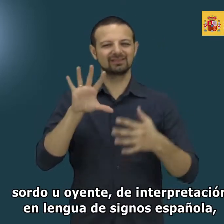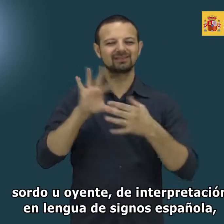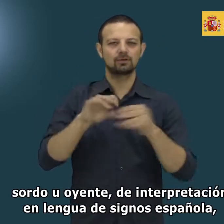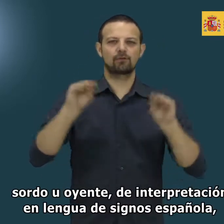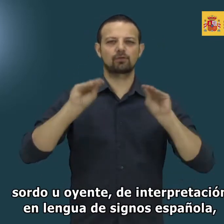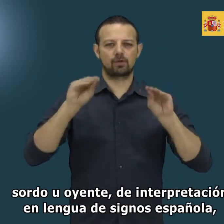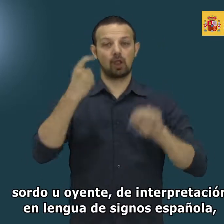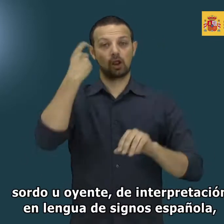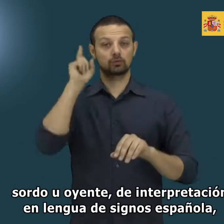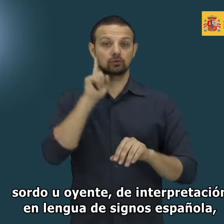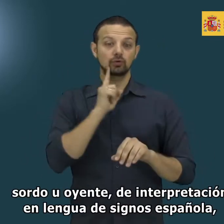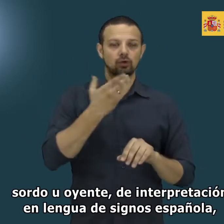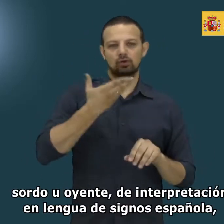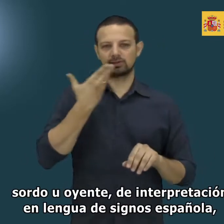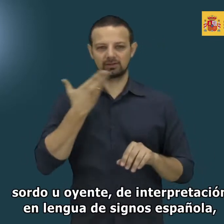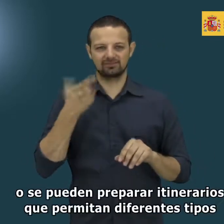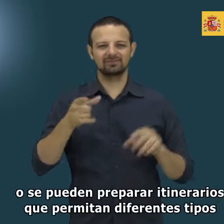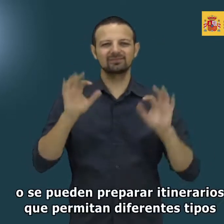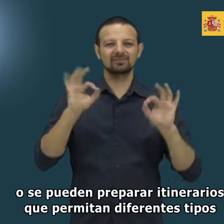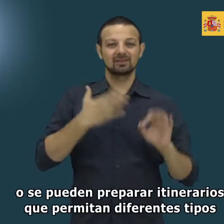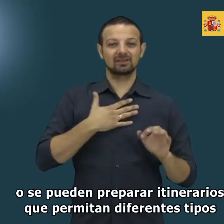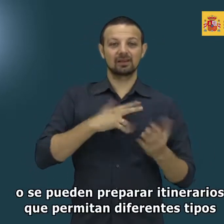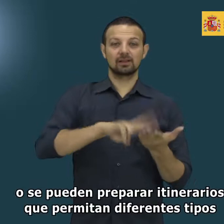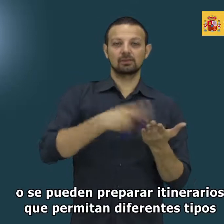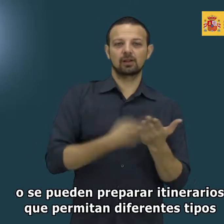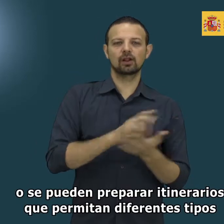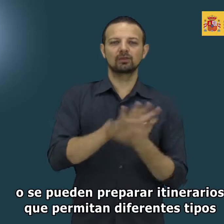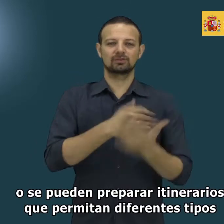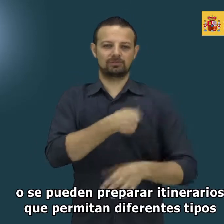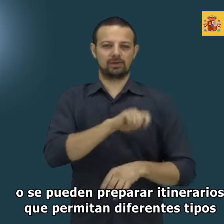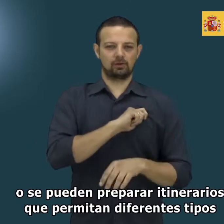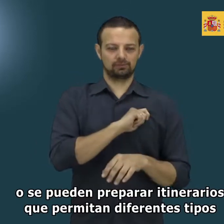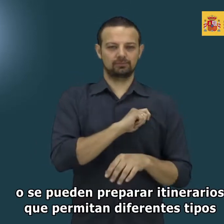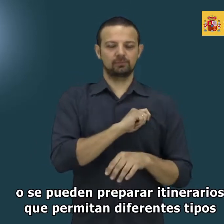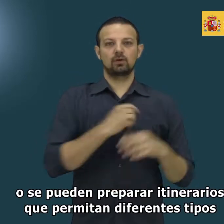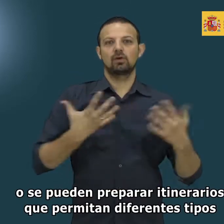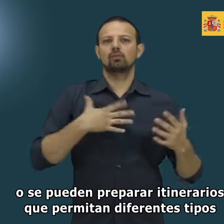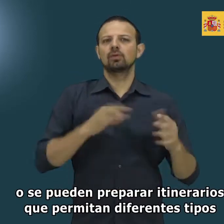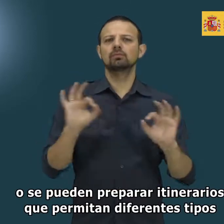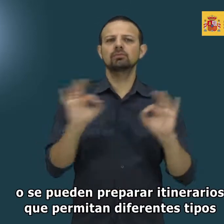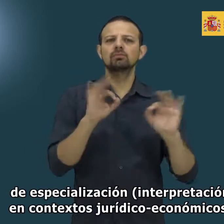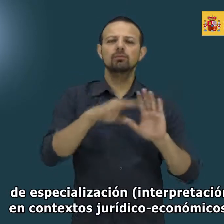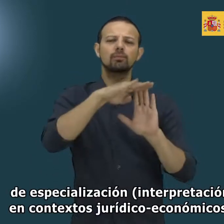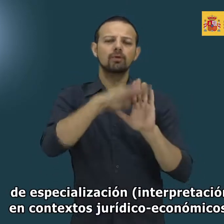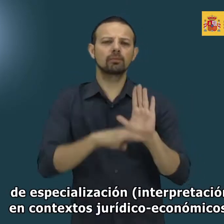interpretación en lengua de signos española o se pueden preparar itinerarios que permitan diferentes tipos de especialización,